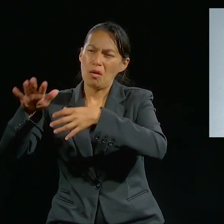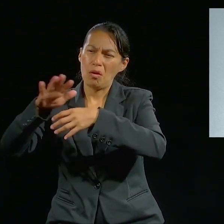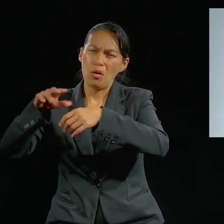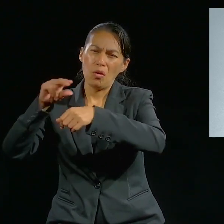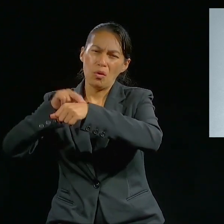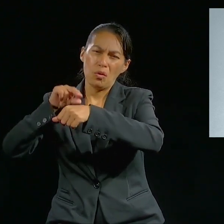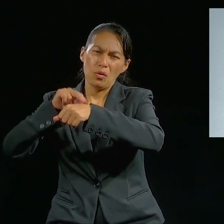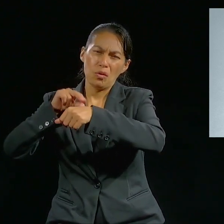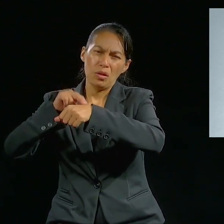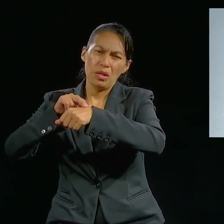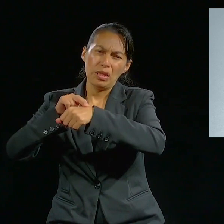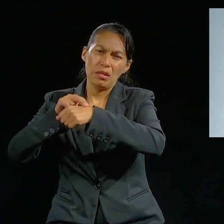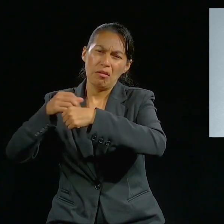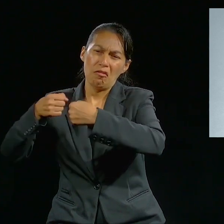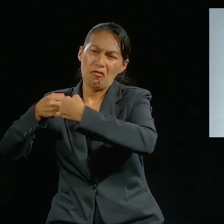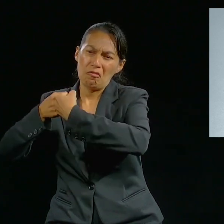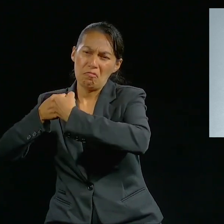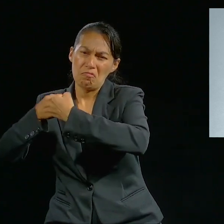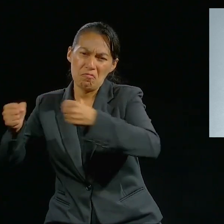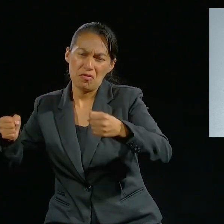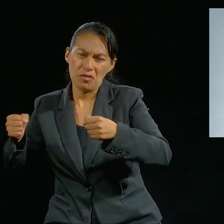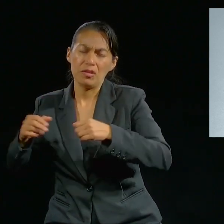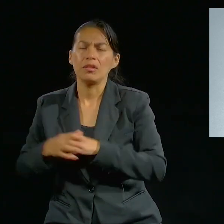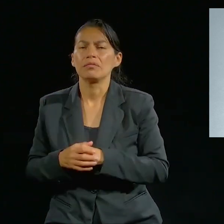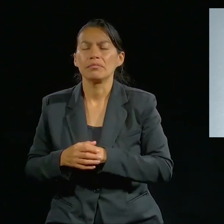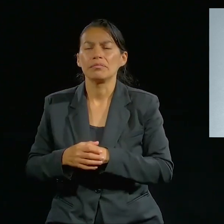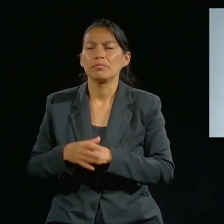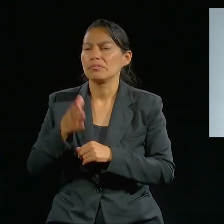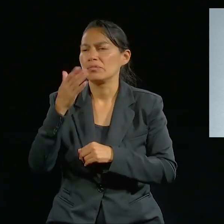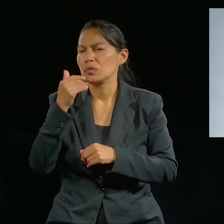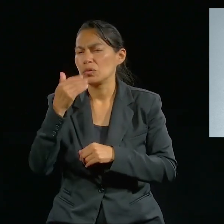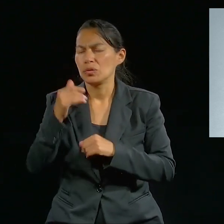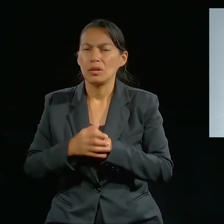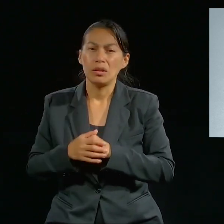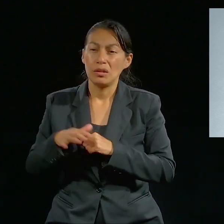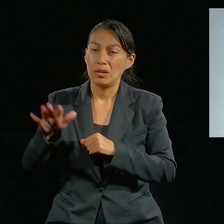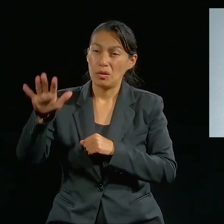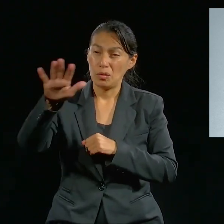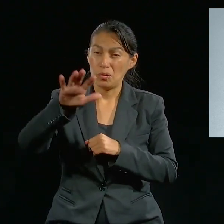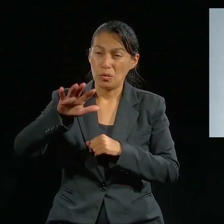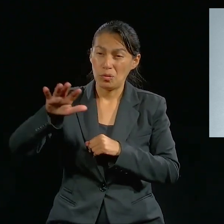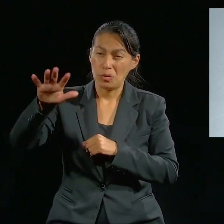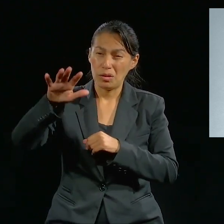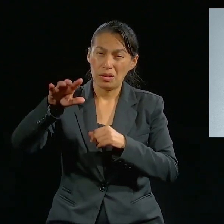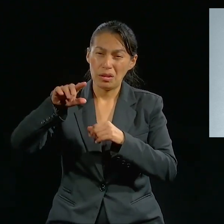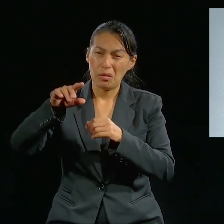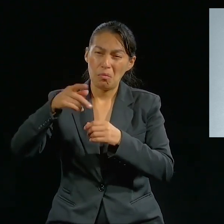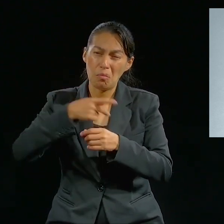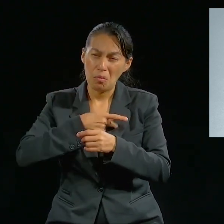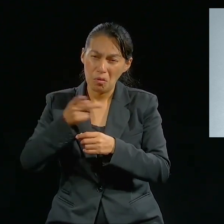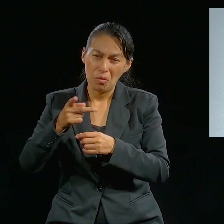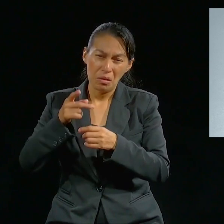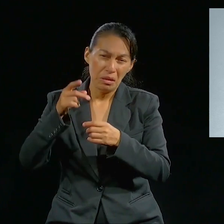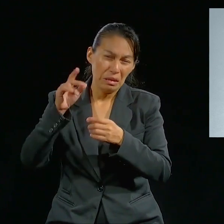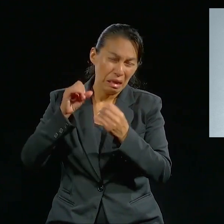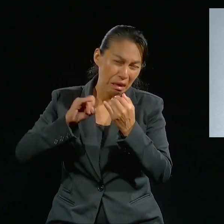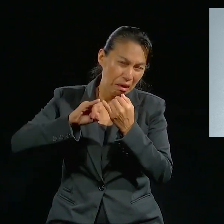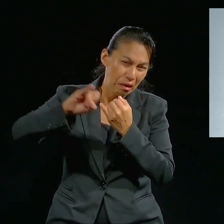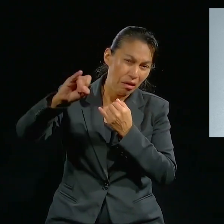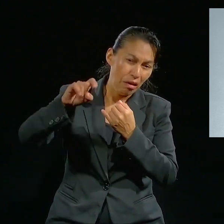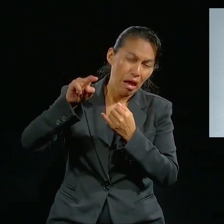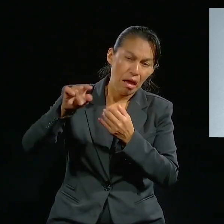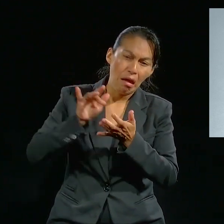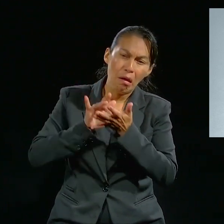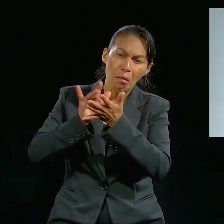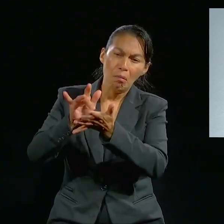fronteras haciendo labor altruista en comunidades marginadas y en ese entonces